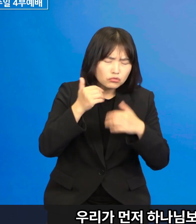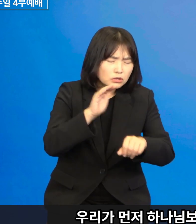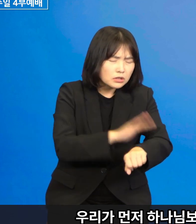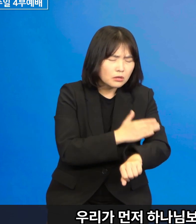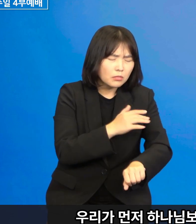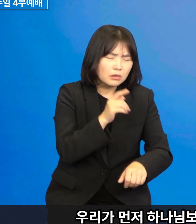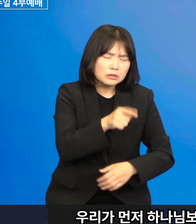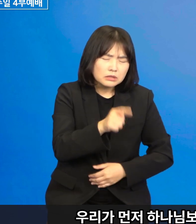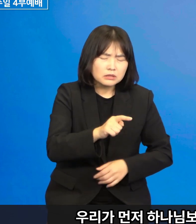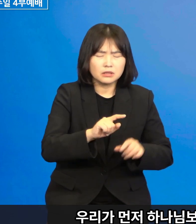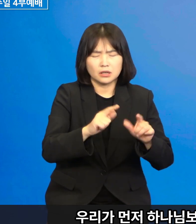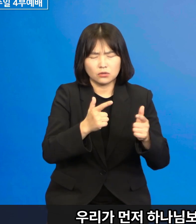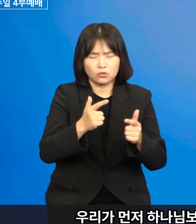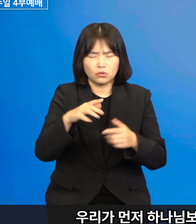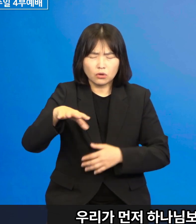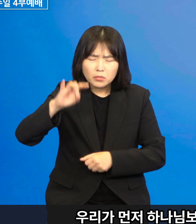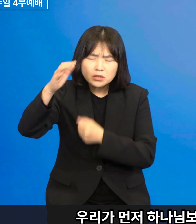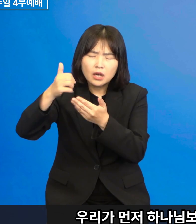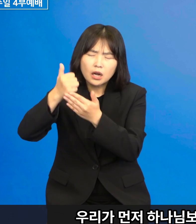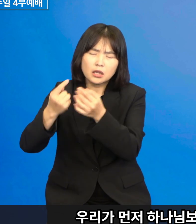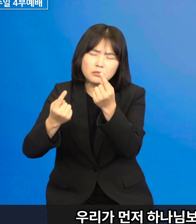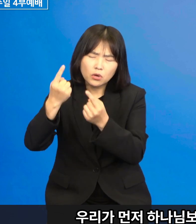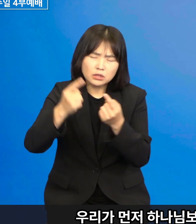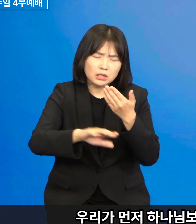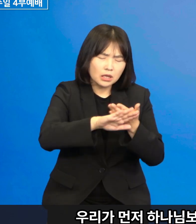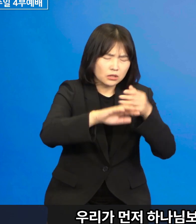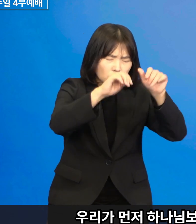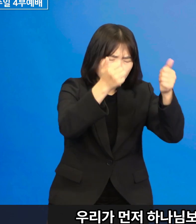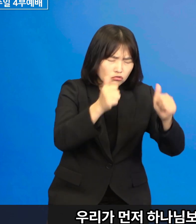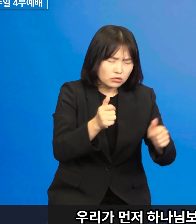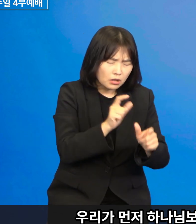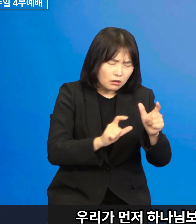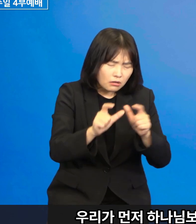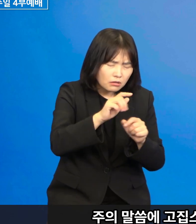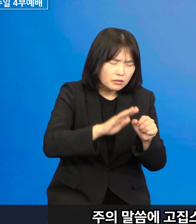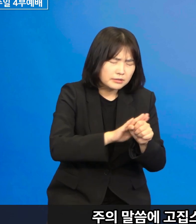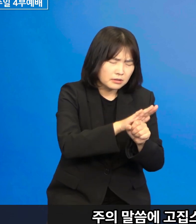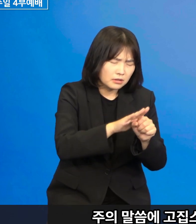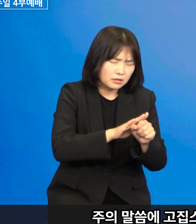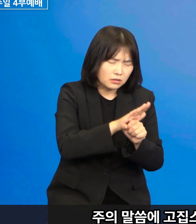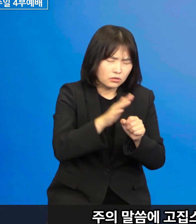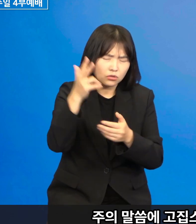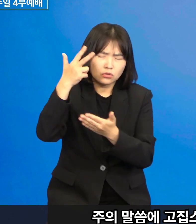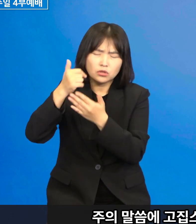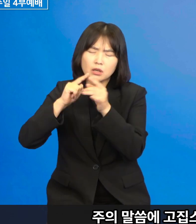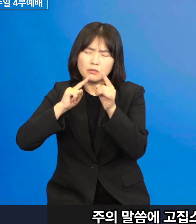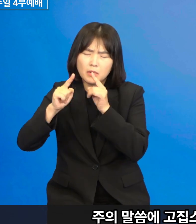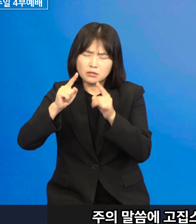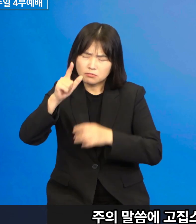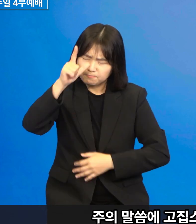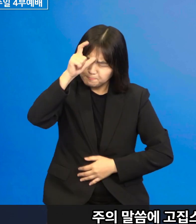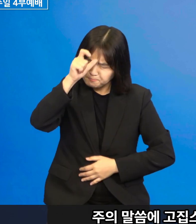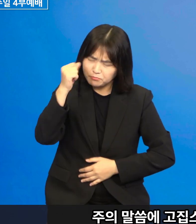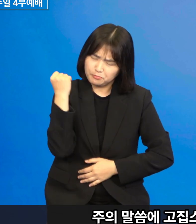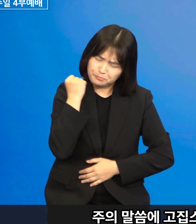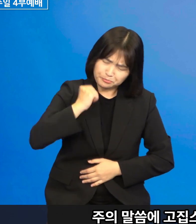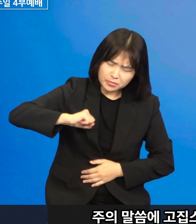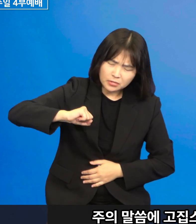먼저 하나님보다 다른 우상을 더 사랑하고 주의 말씀에 고집스럽게